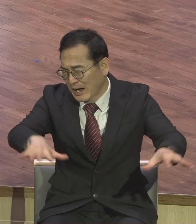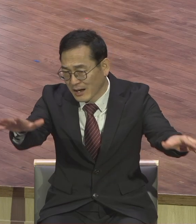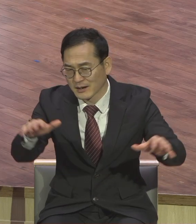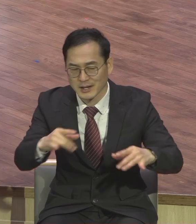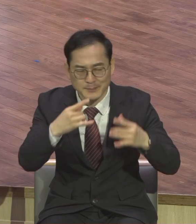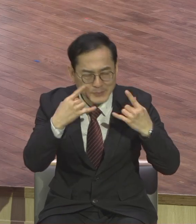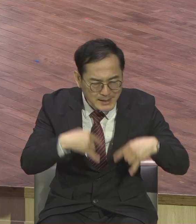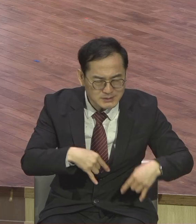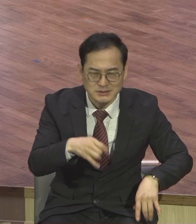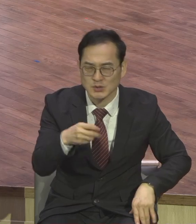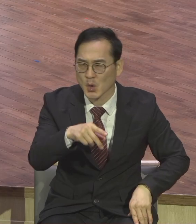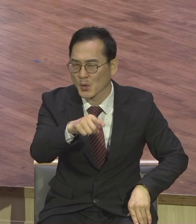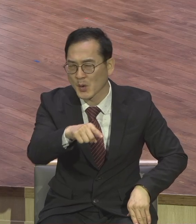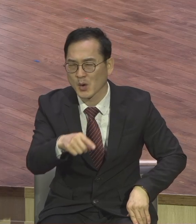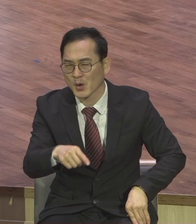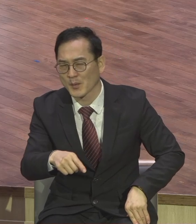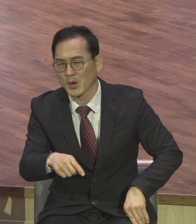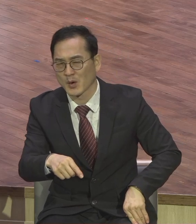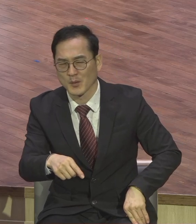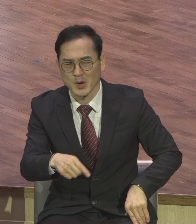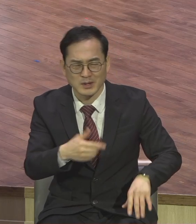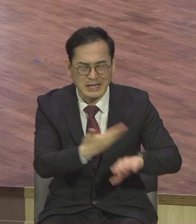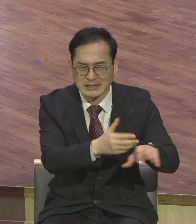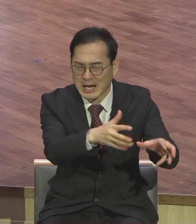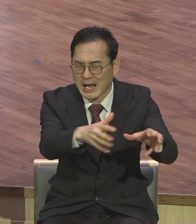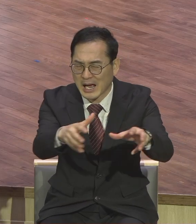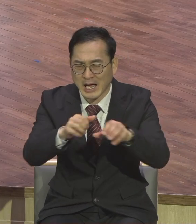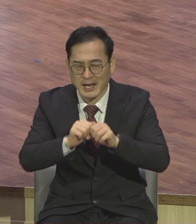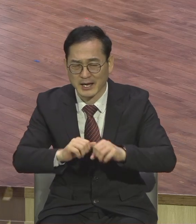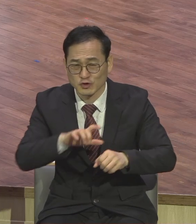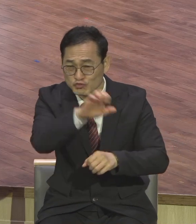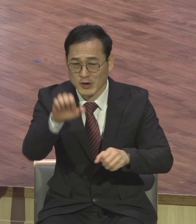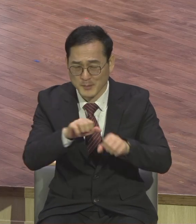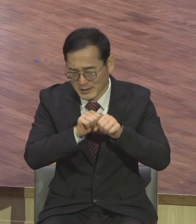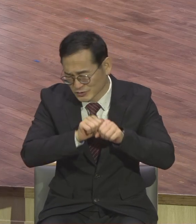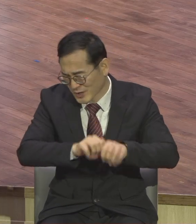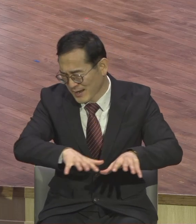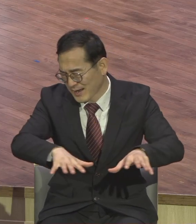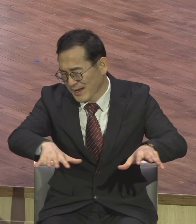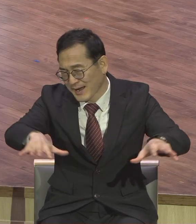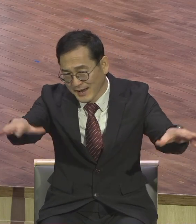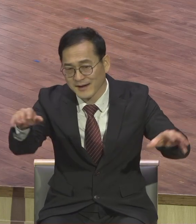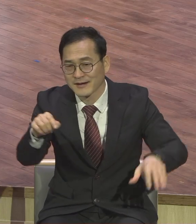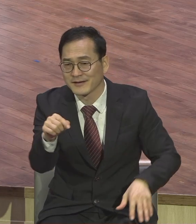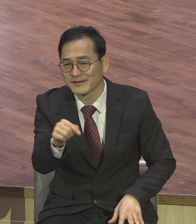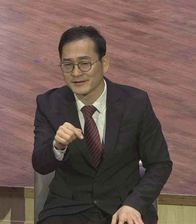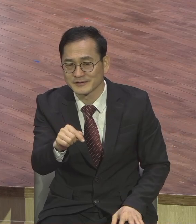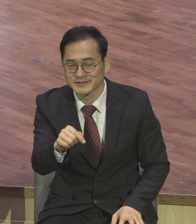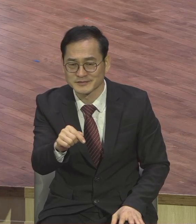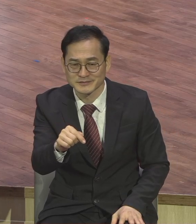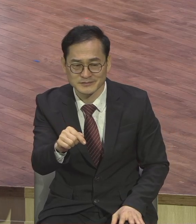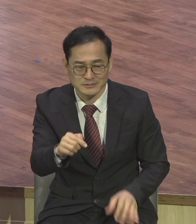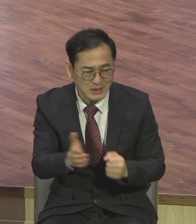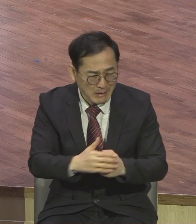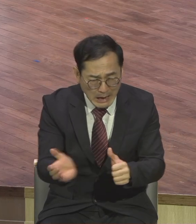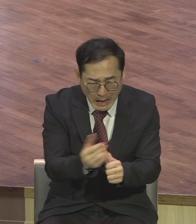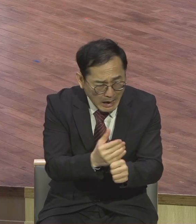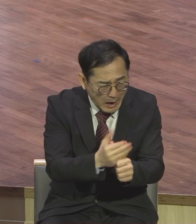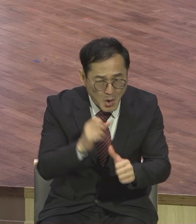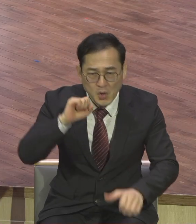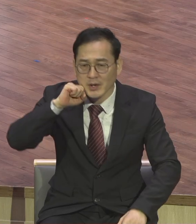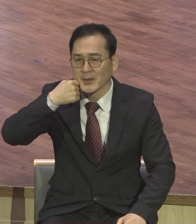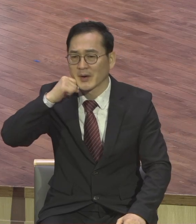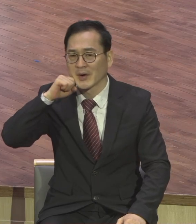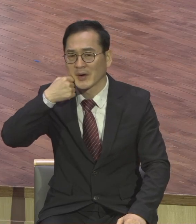프랑스 폴란드 뭐 전 유럽에 다 퍼져 독일 다 퍼져 있으니까 어떻게 잡아내요?